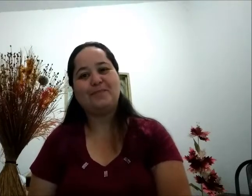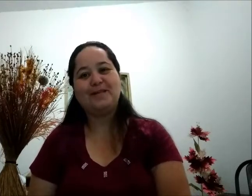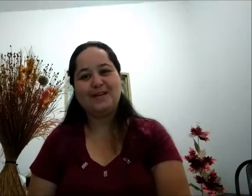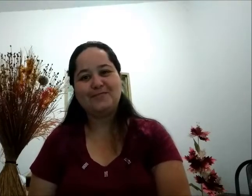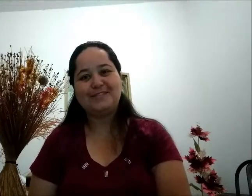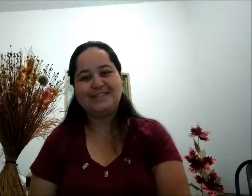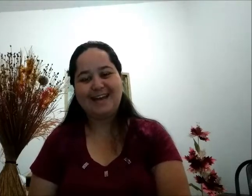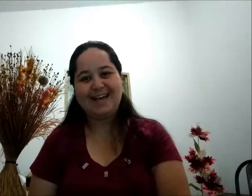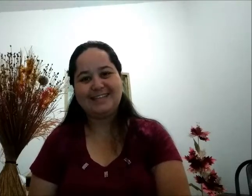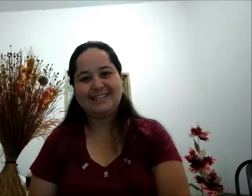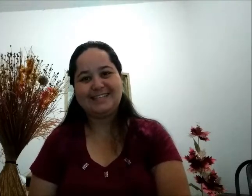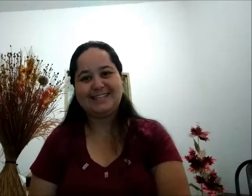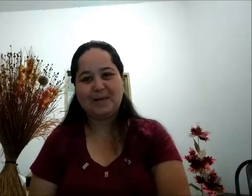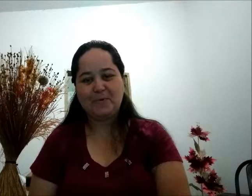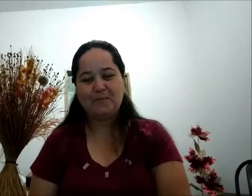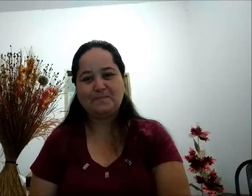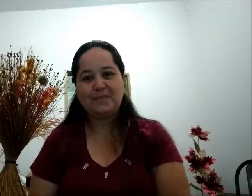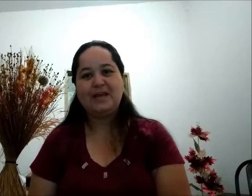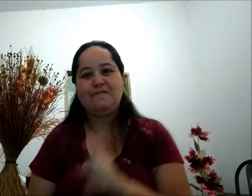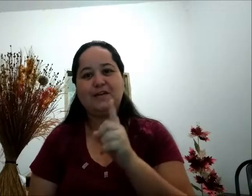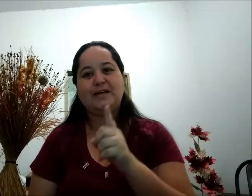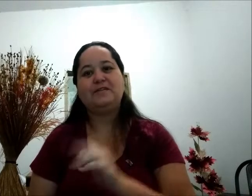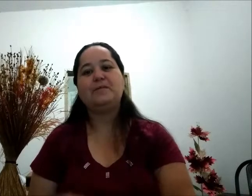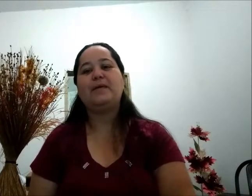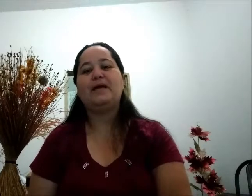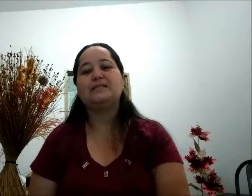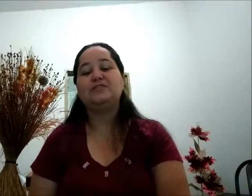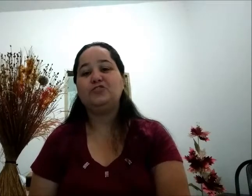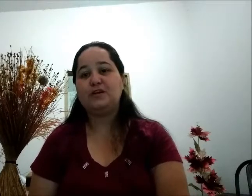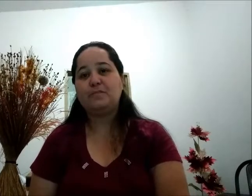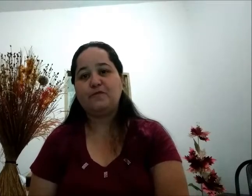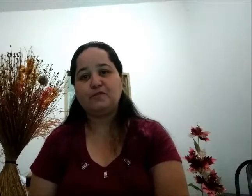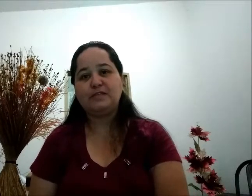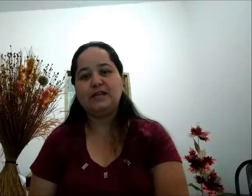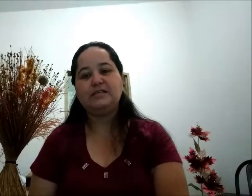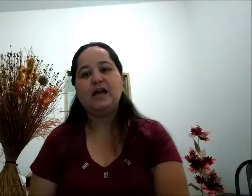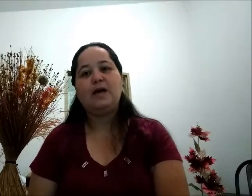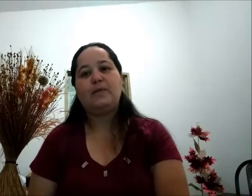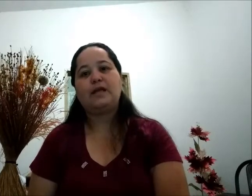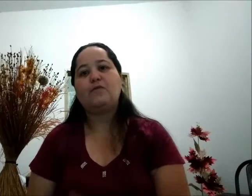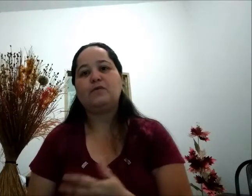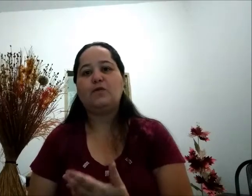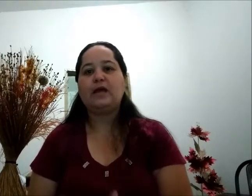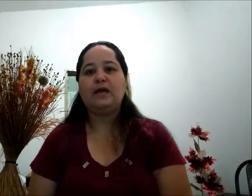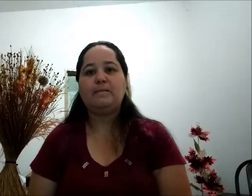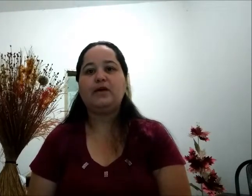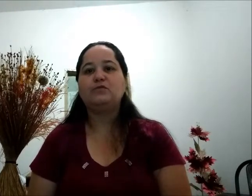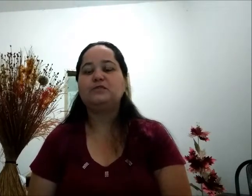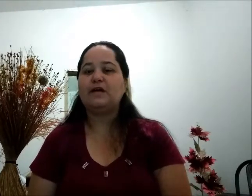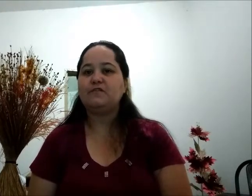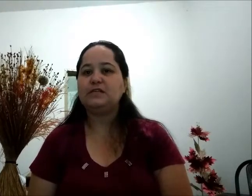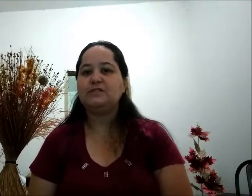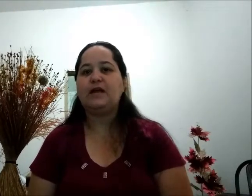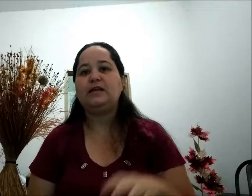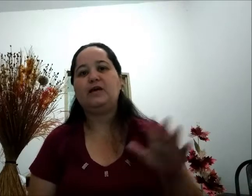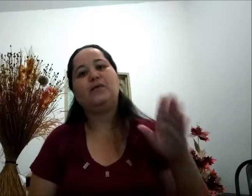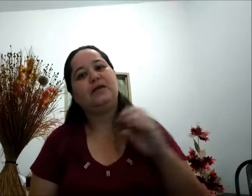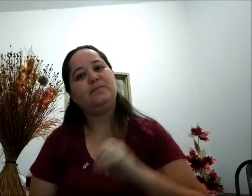própria língua de sinais, tá bom? Fica aí também essa dica para vocês, para que quando alguém perguntar, vocês falem, não, Libras